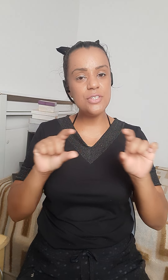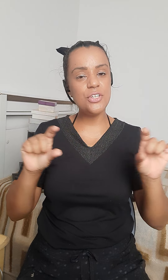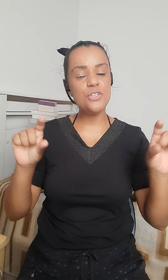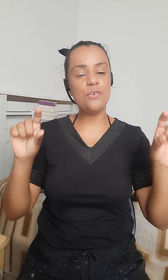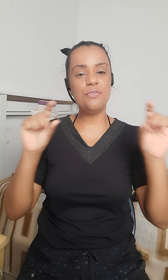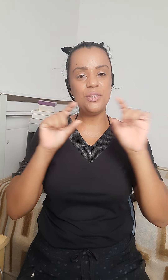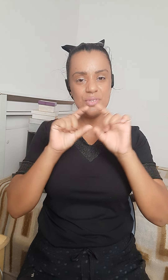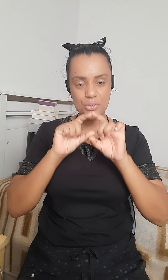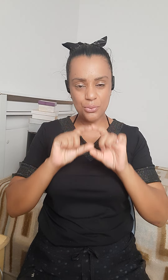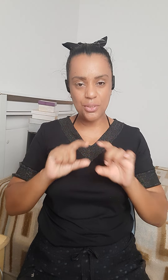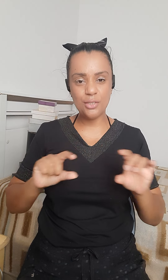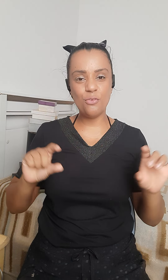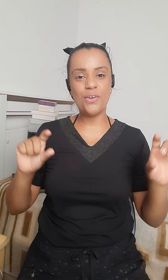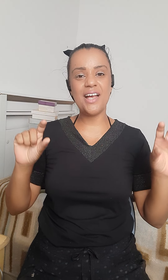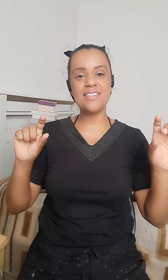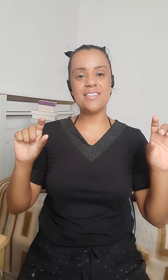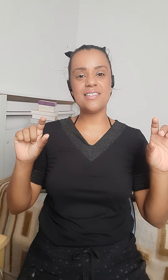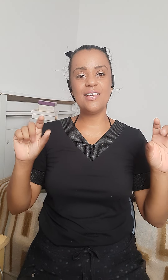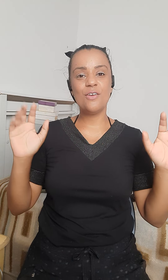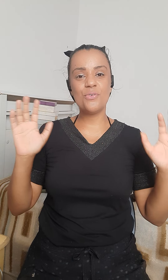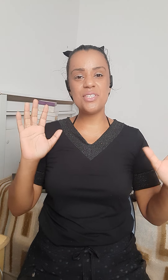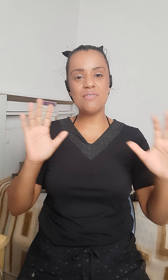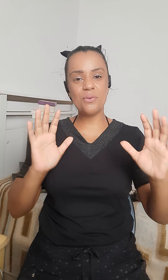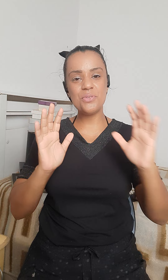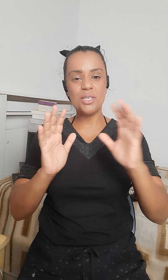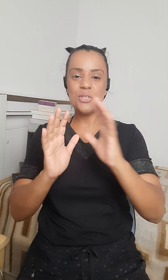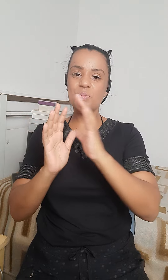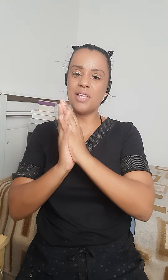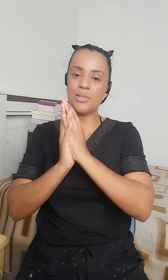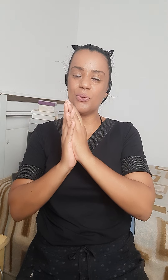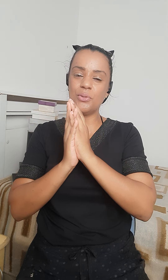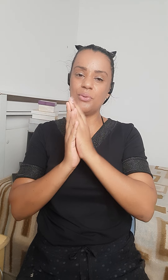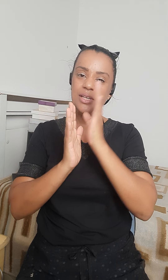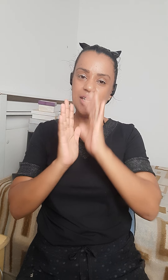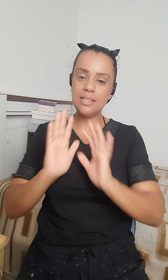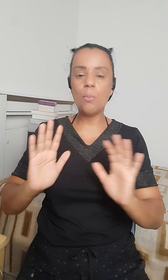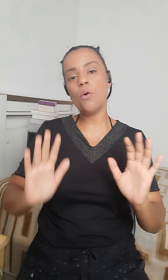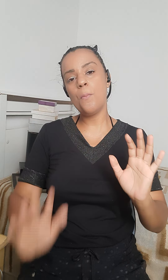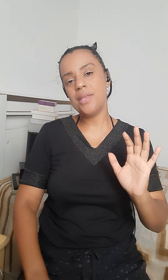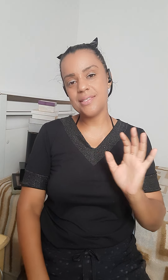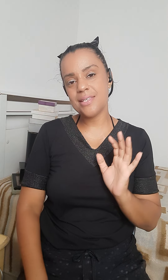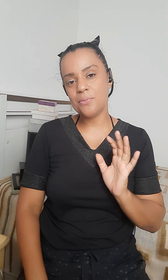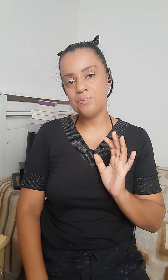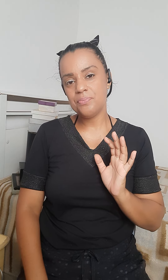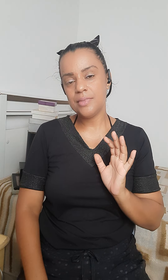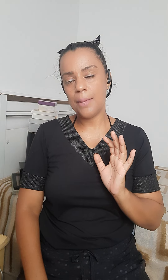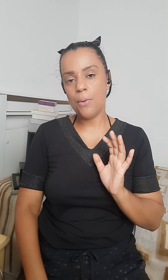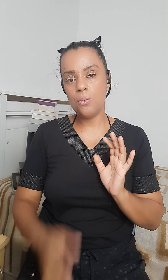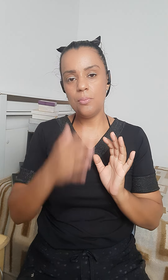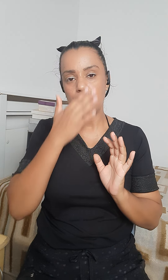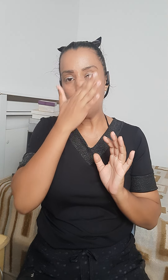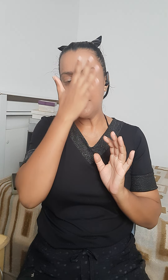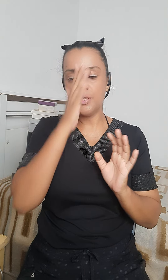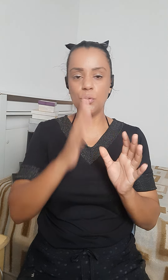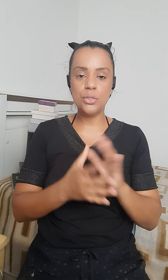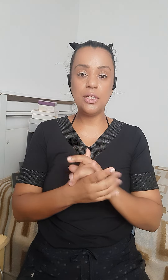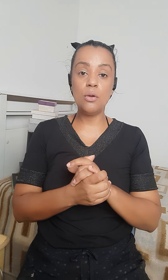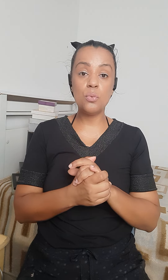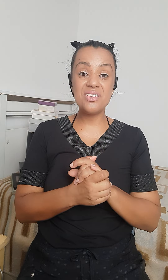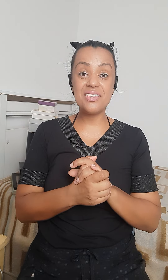gente for vindo estruturando frases, você vai conseguir juntar tudo e ter uma compreensão, tá bom? Então, eu tô dando alguns